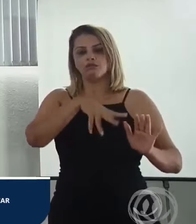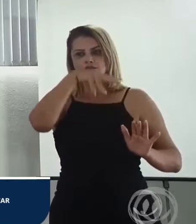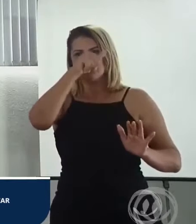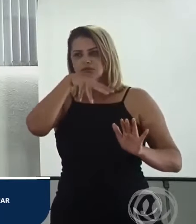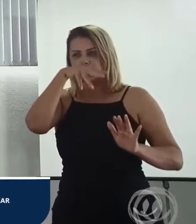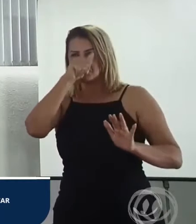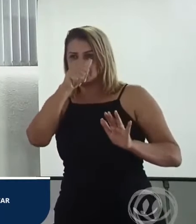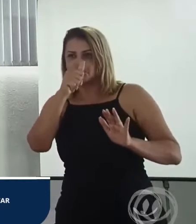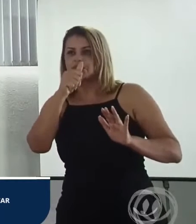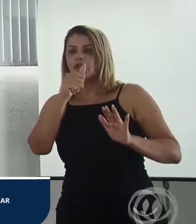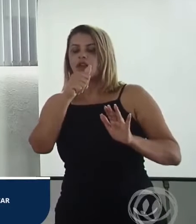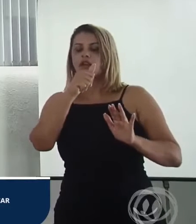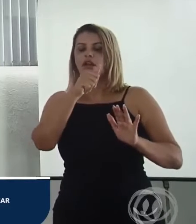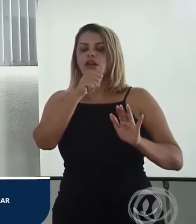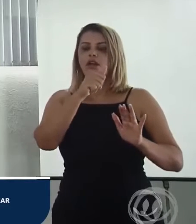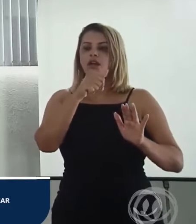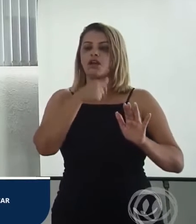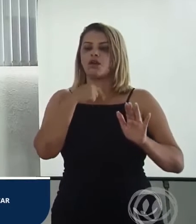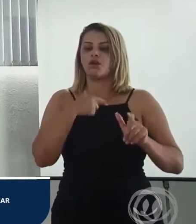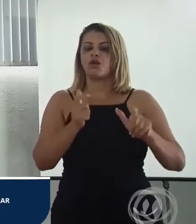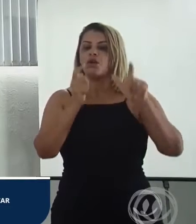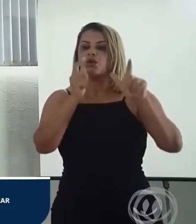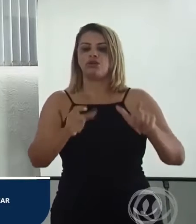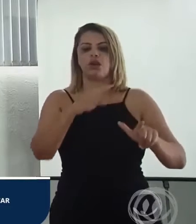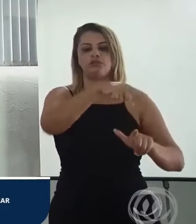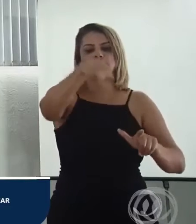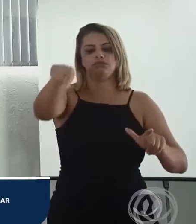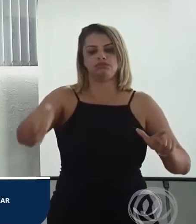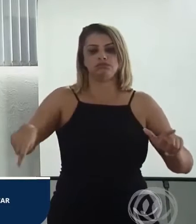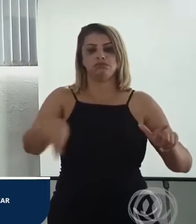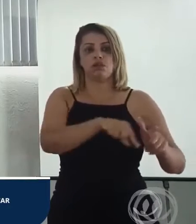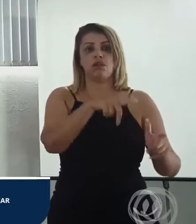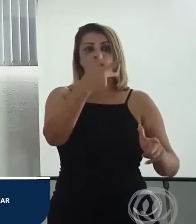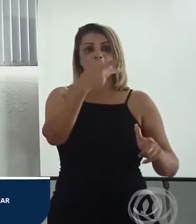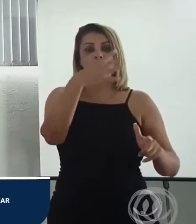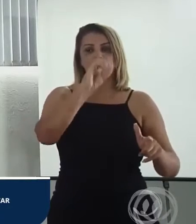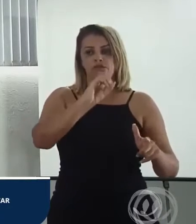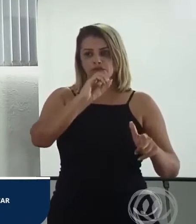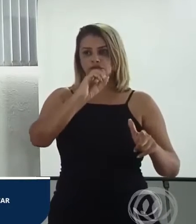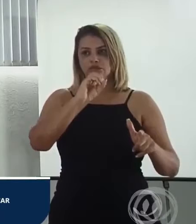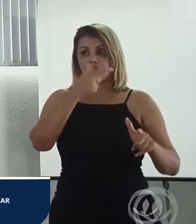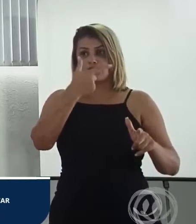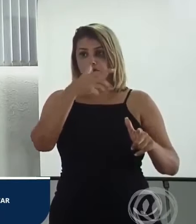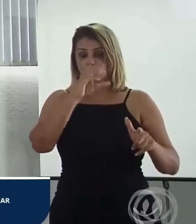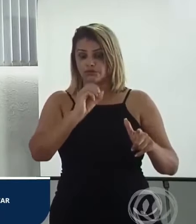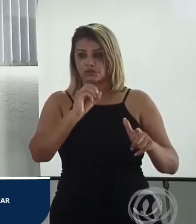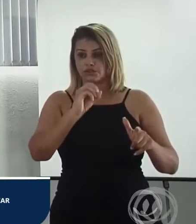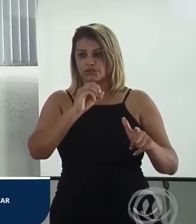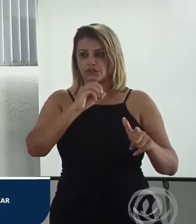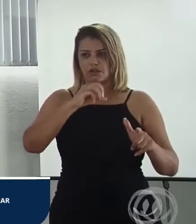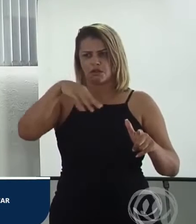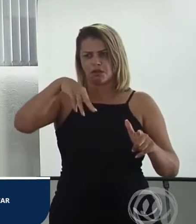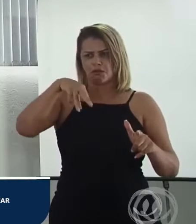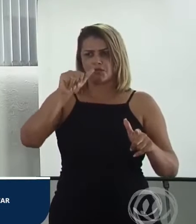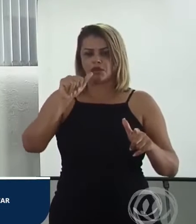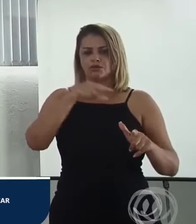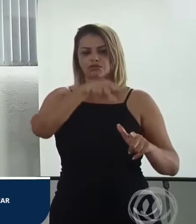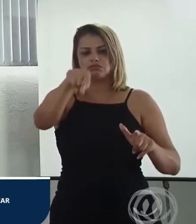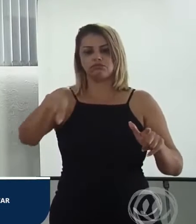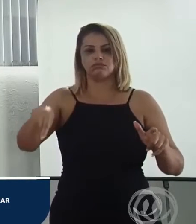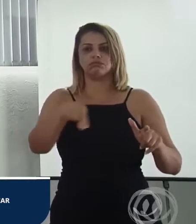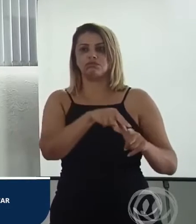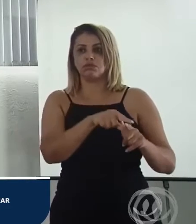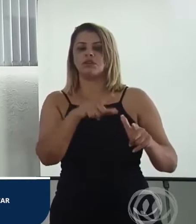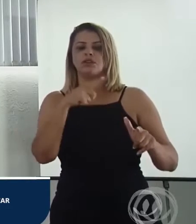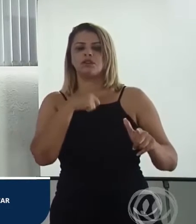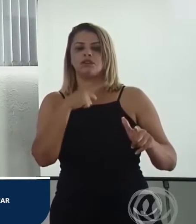20 metros, de produção de 20 metros cúbicos hora, que é capaz de suportar mais de 20 leitos de UTI,